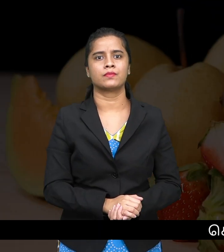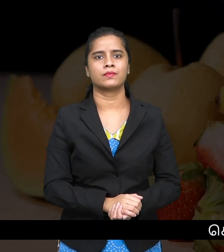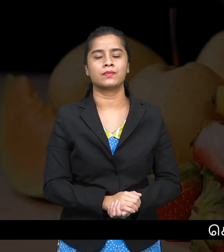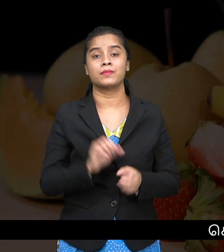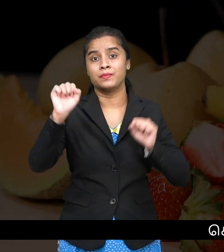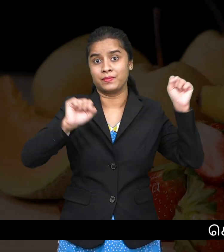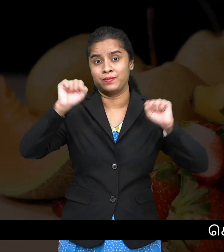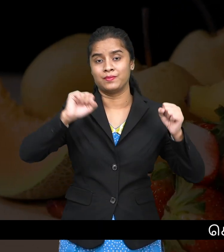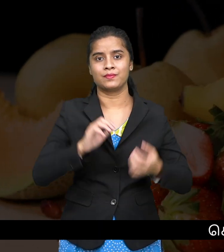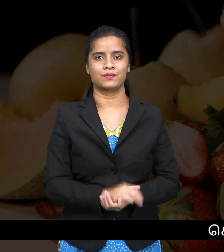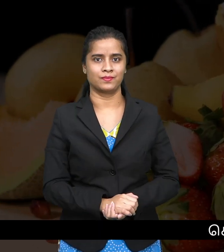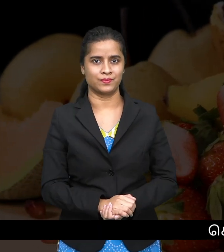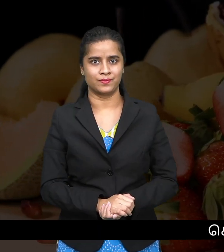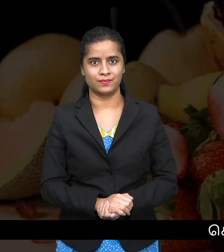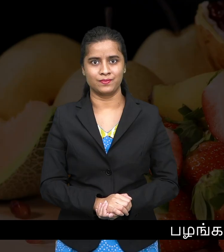செயல்பாடு.